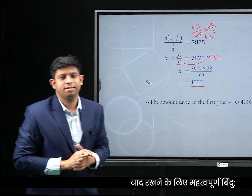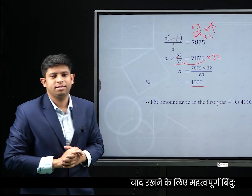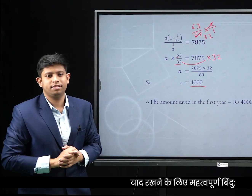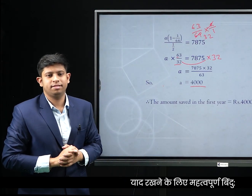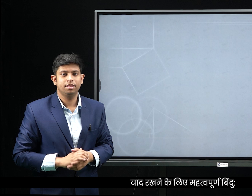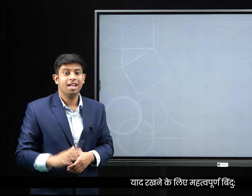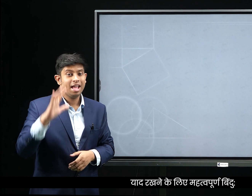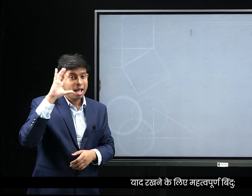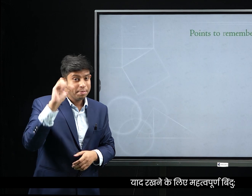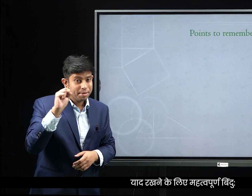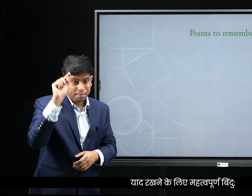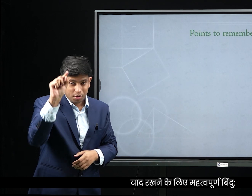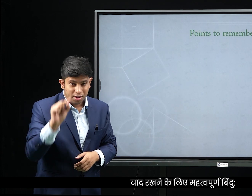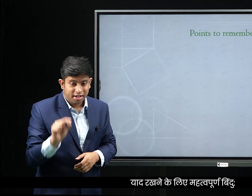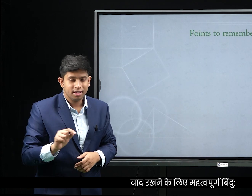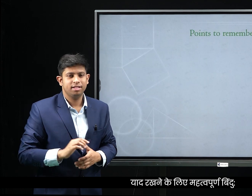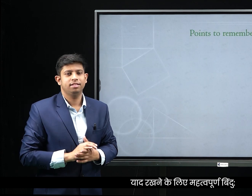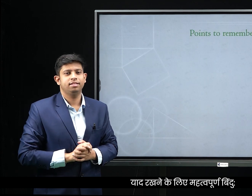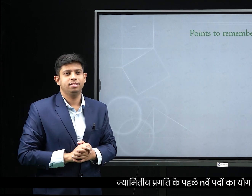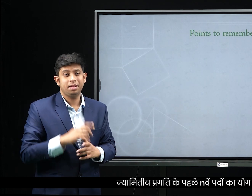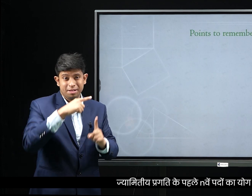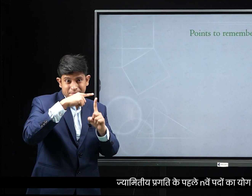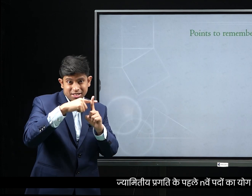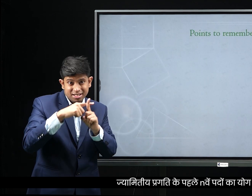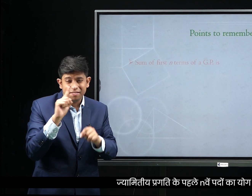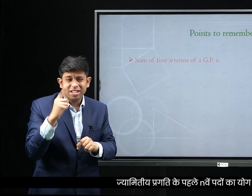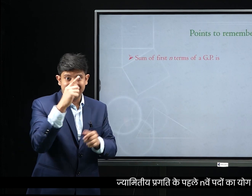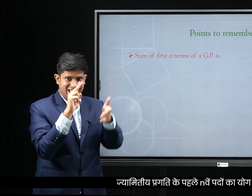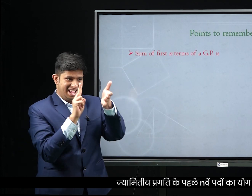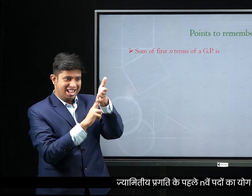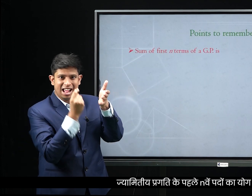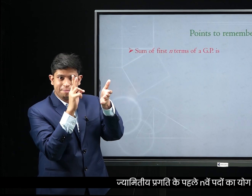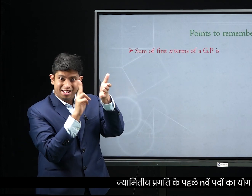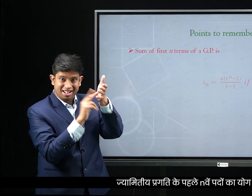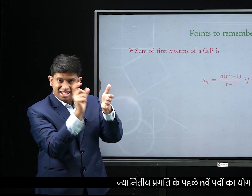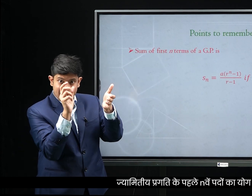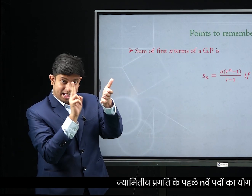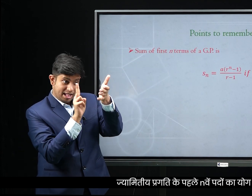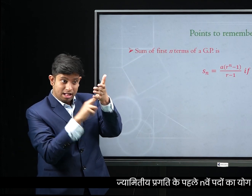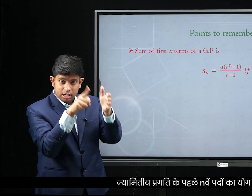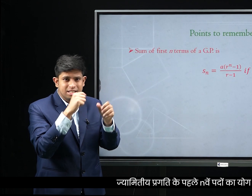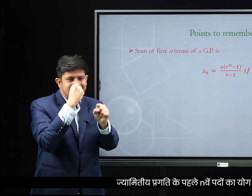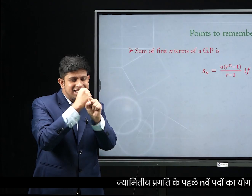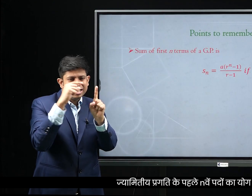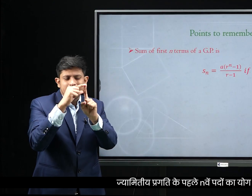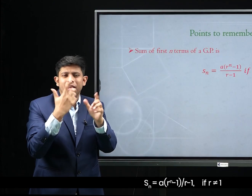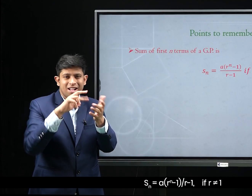याद रखने के लिए महत्वपूर्ण बिंदु: ज्यामितीय प्रगति के पहले nवें पदों का योग है